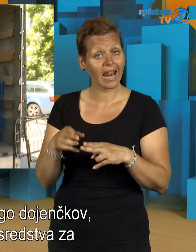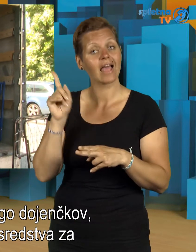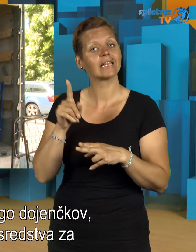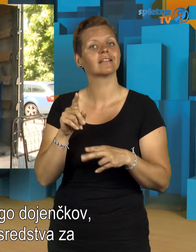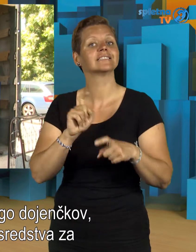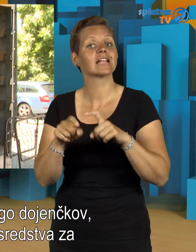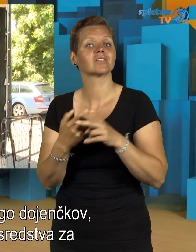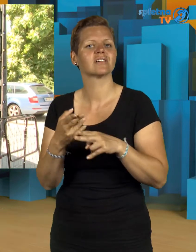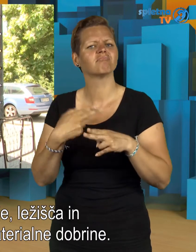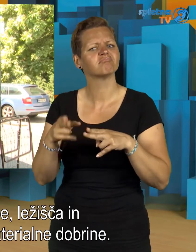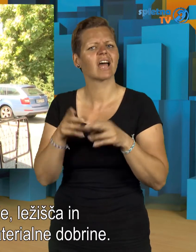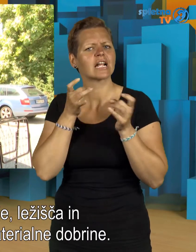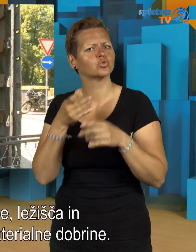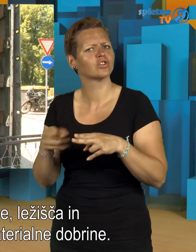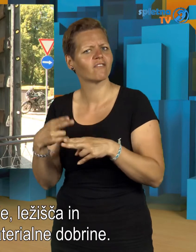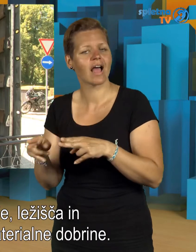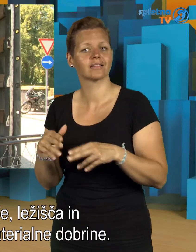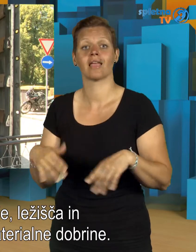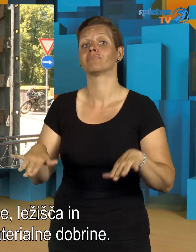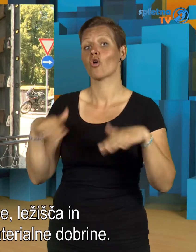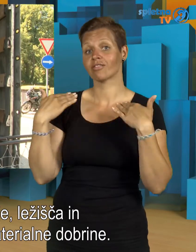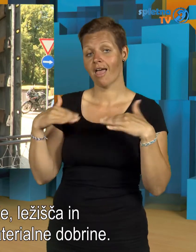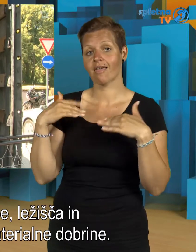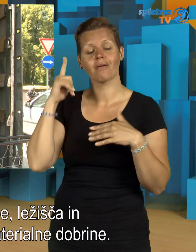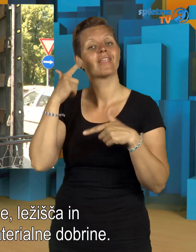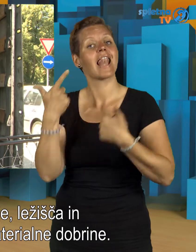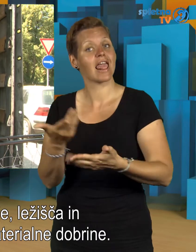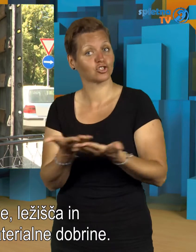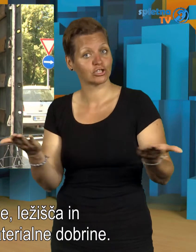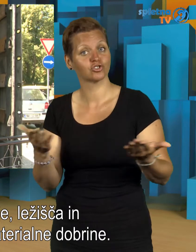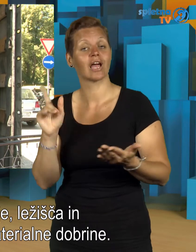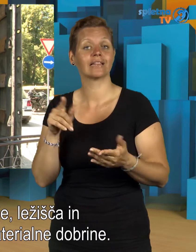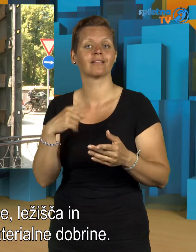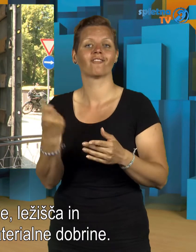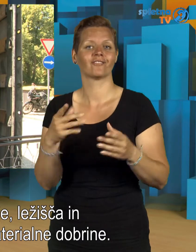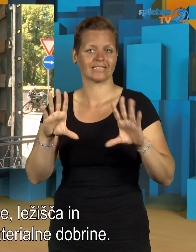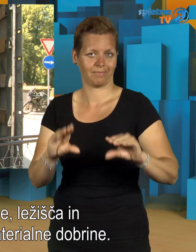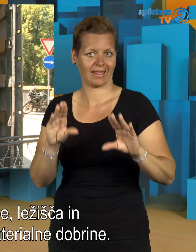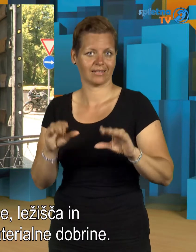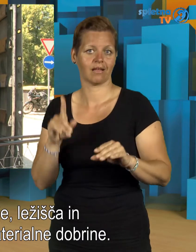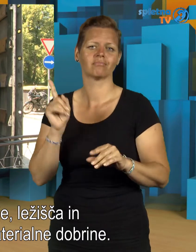za razkuževanje, odeje, ležišča in vzmetnice ter druge materialne dobrine.